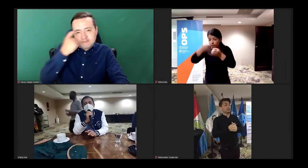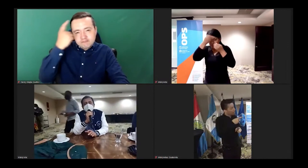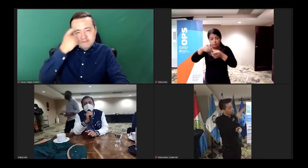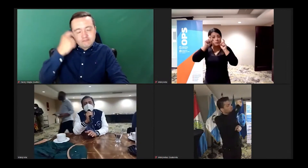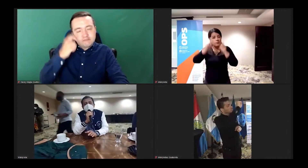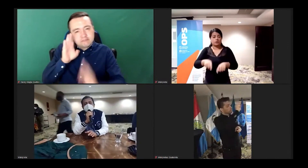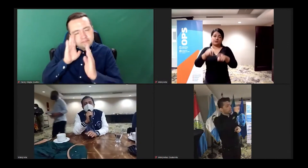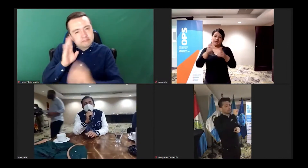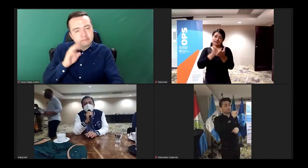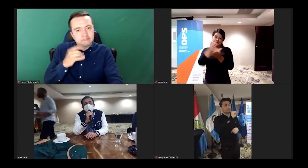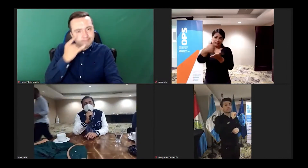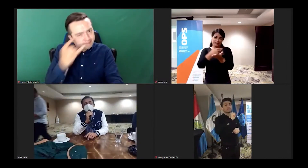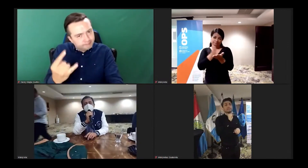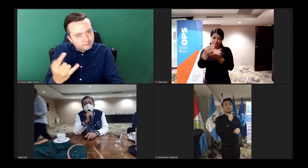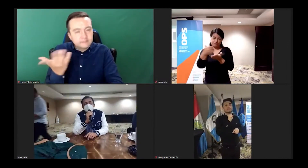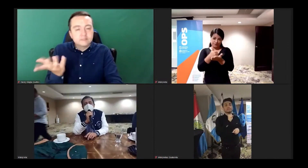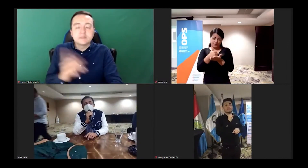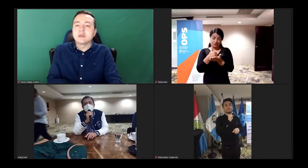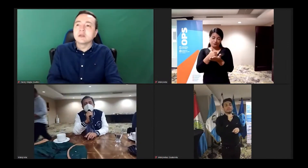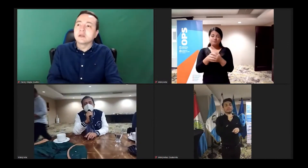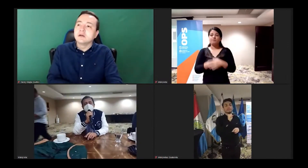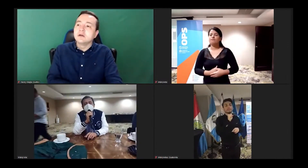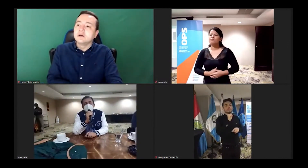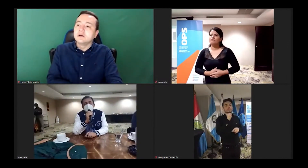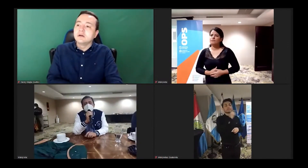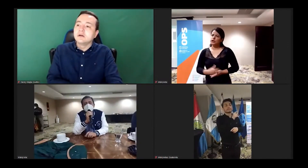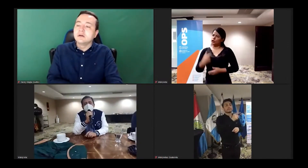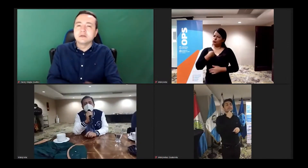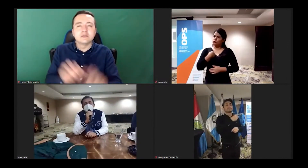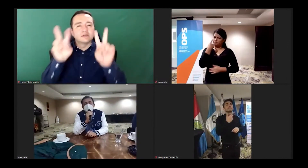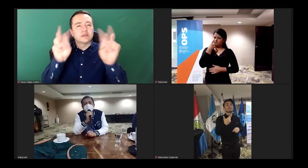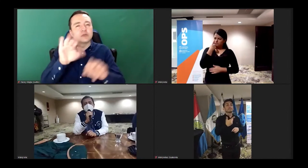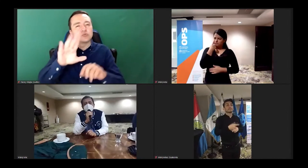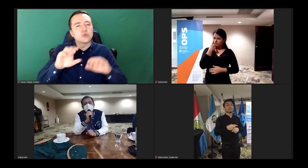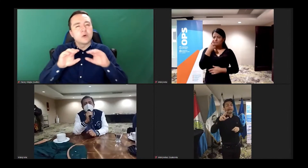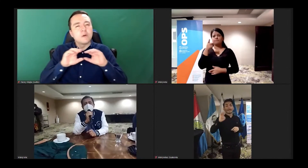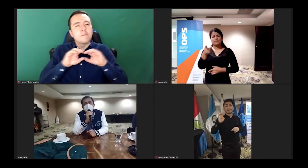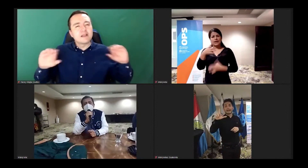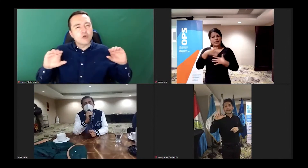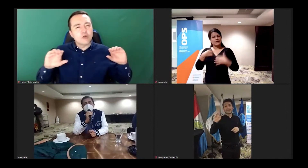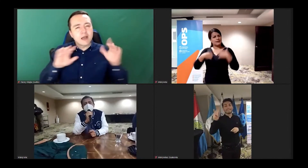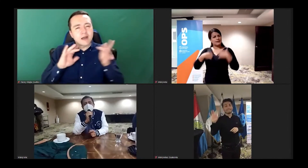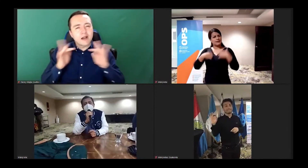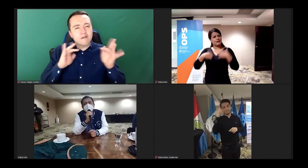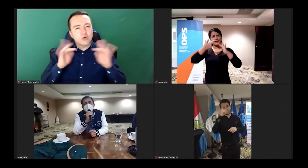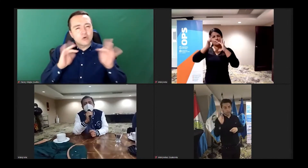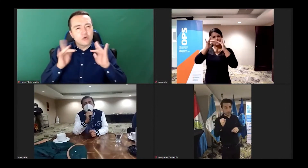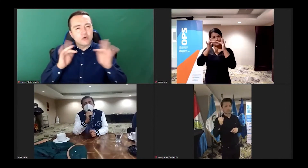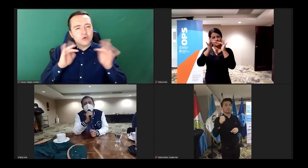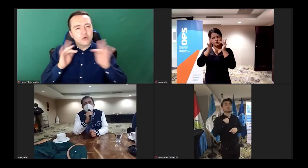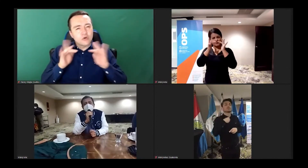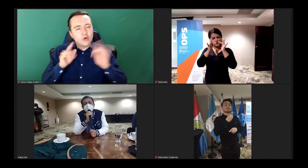es la cuestión de la plataforma de relevos. Y